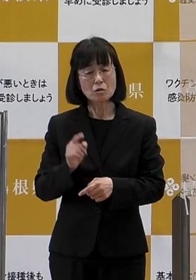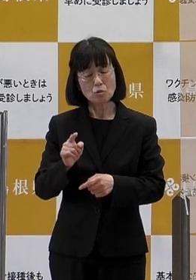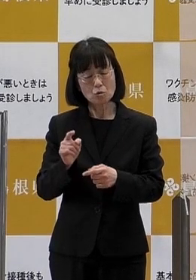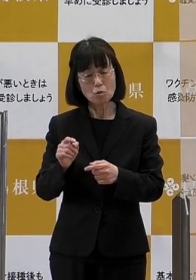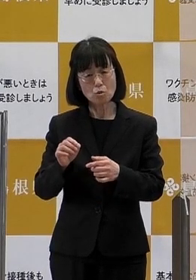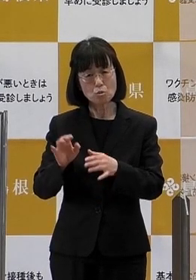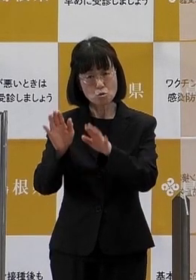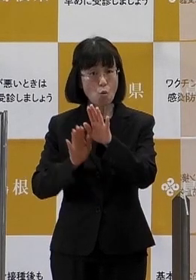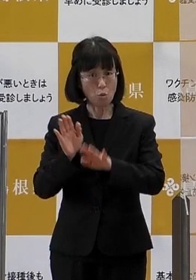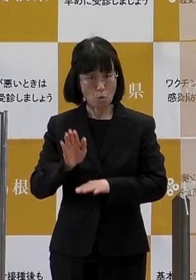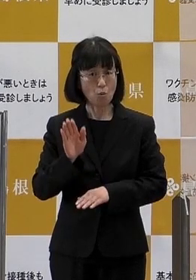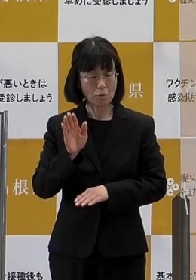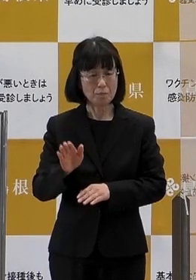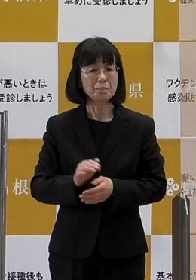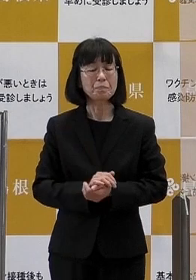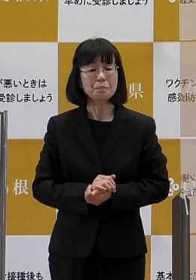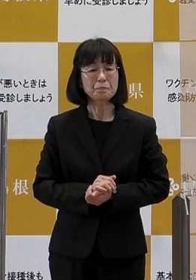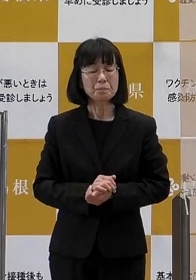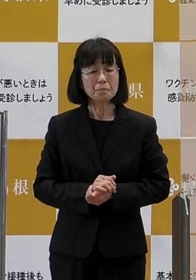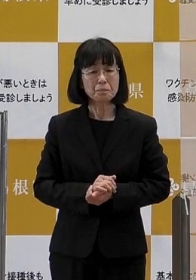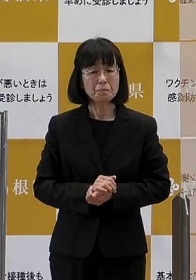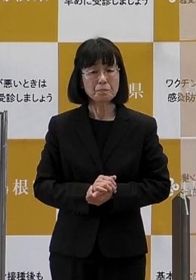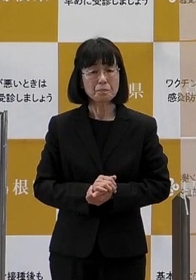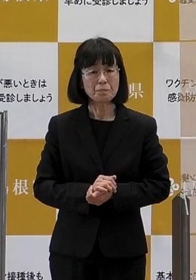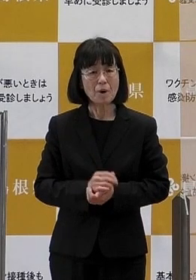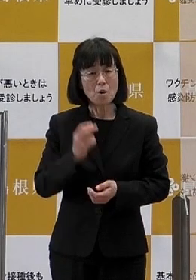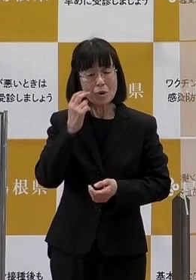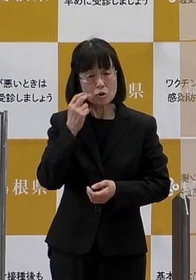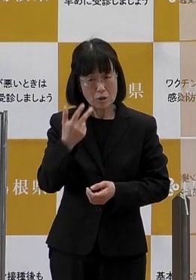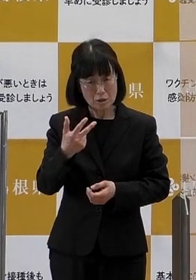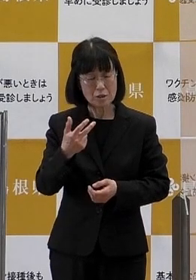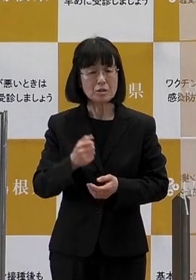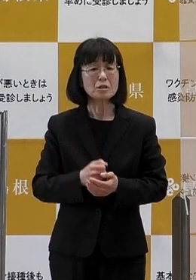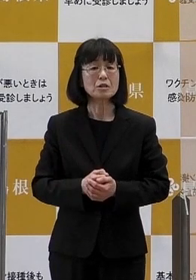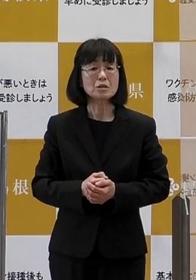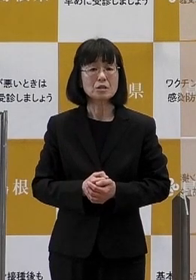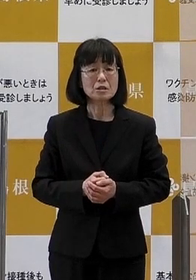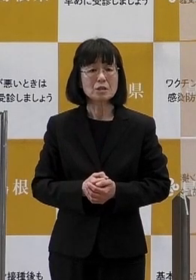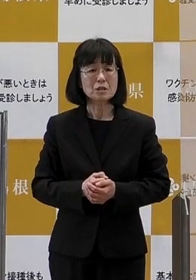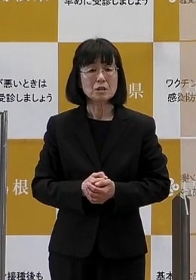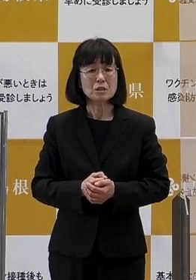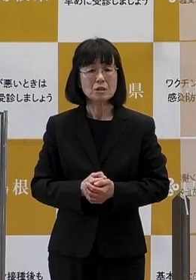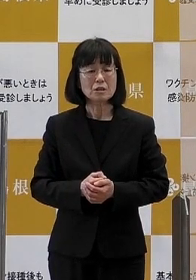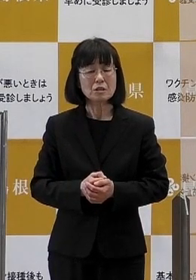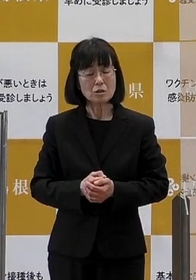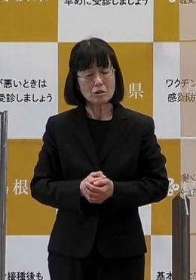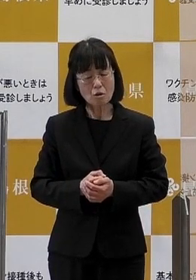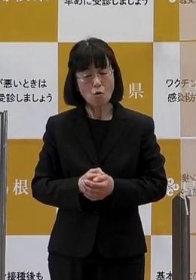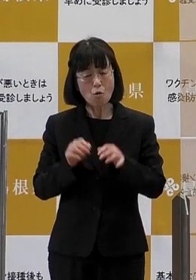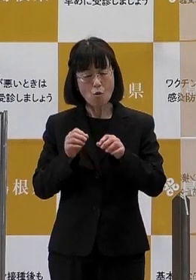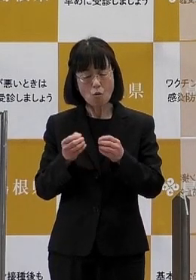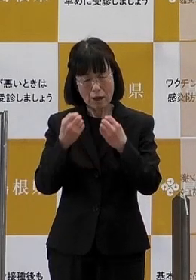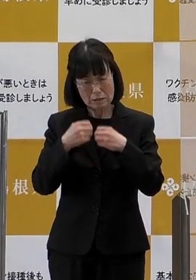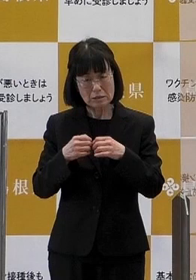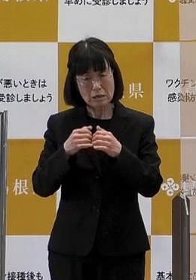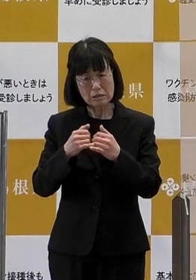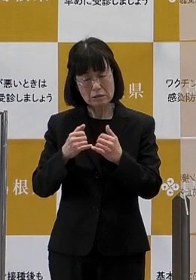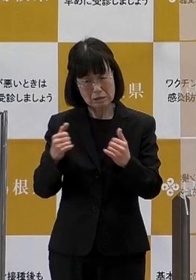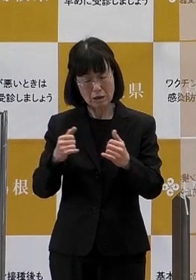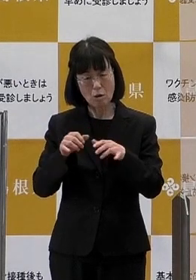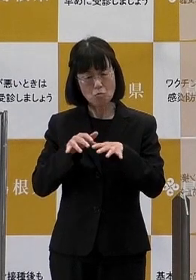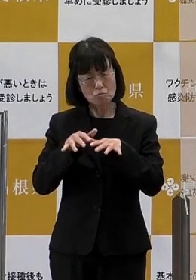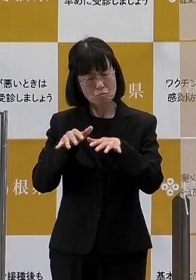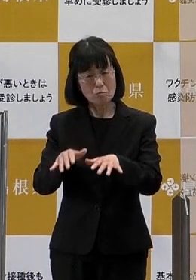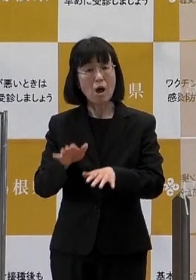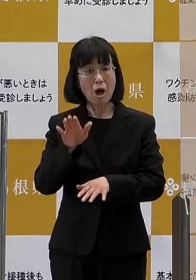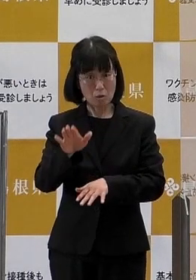から、まあ、松江市問題になっているという認識をせざるを得ないという